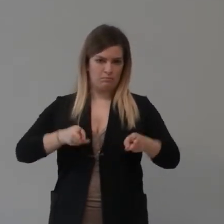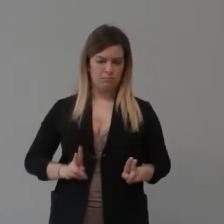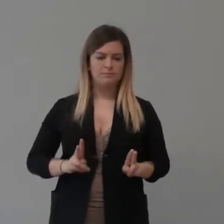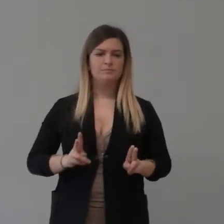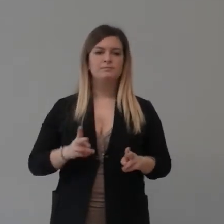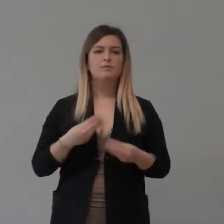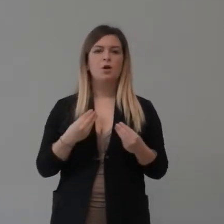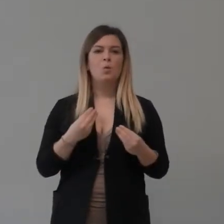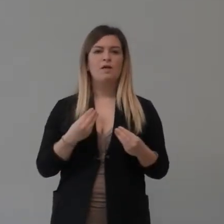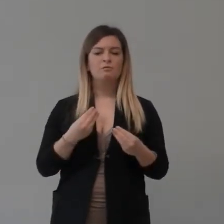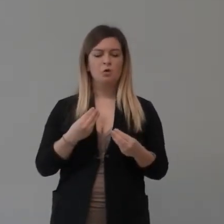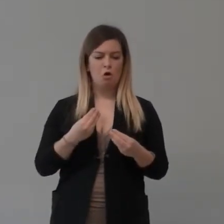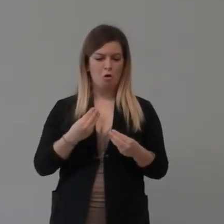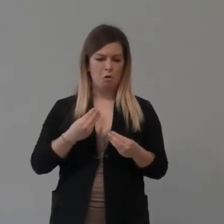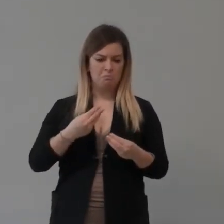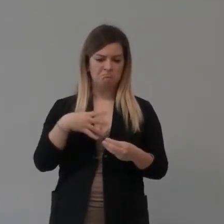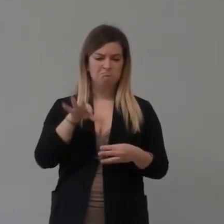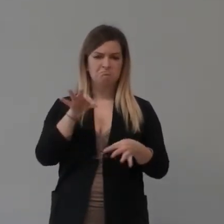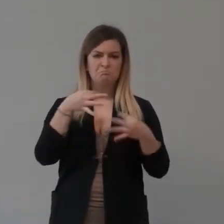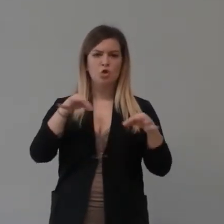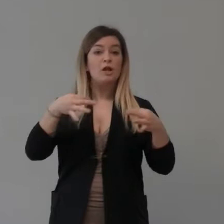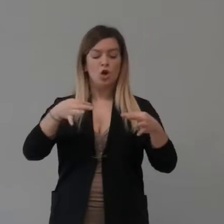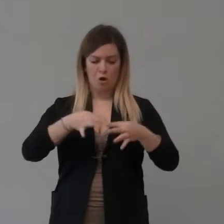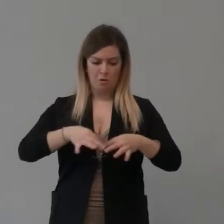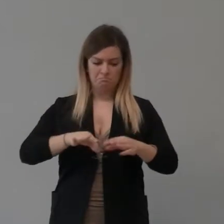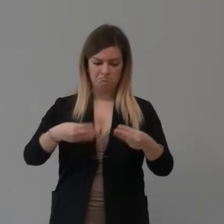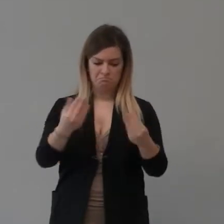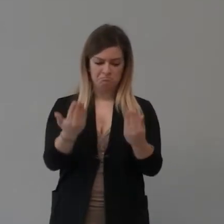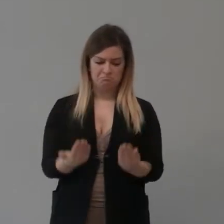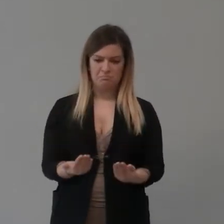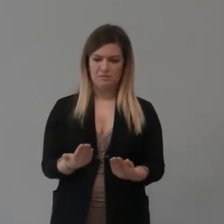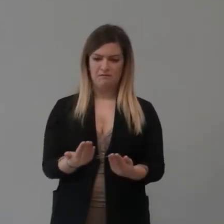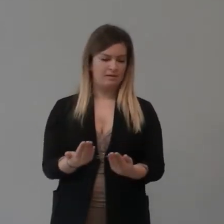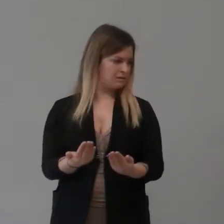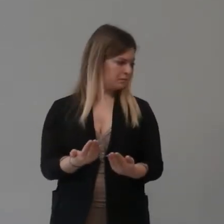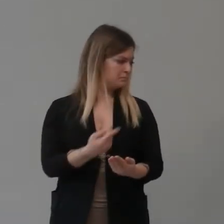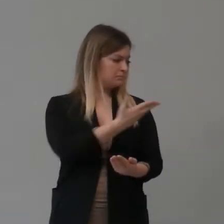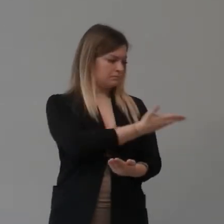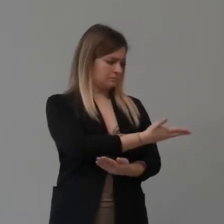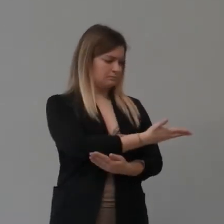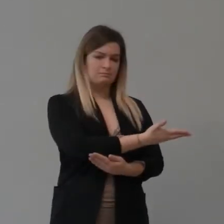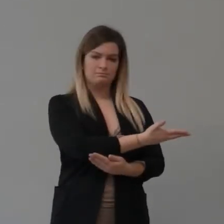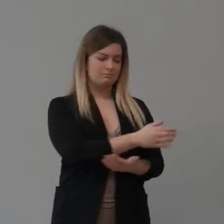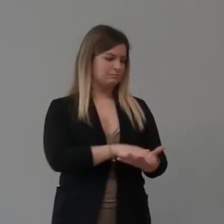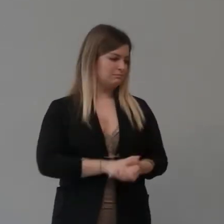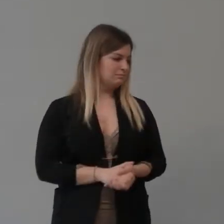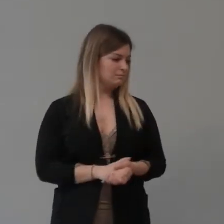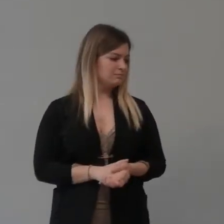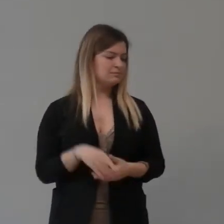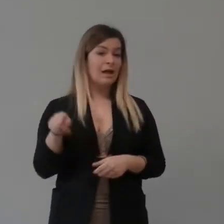lasciava il tovagliolo così davanti. Il servitore capiva che aveva